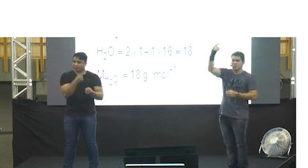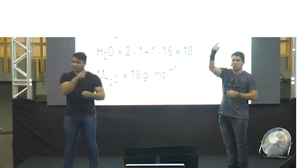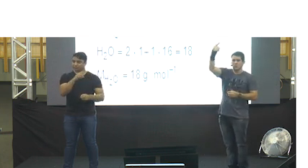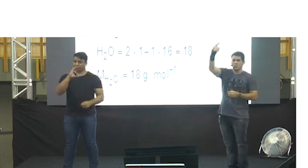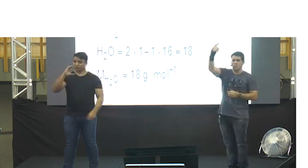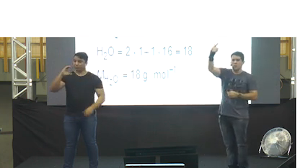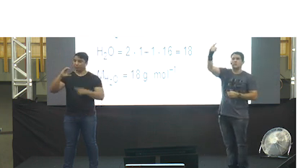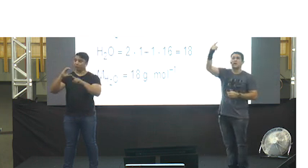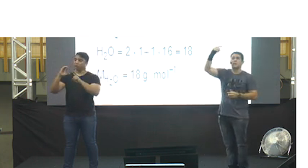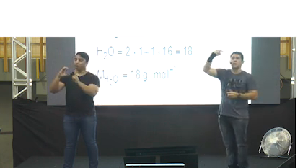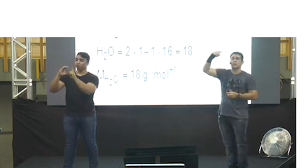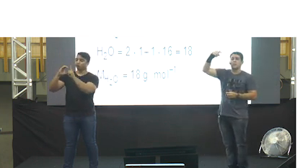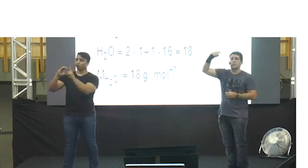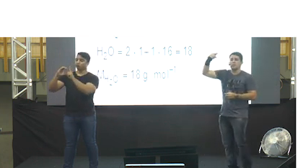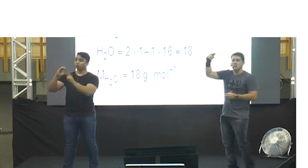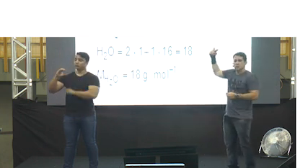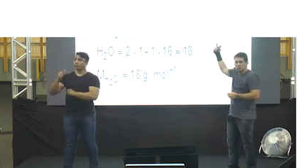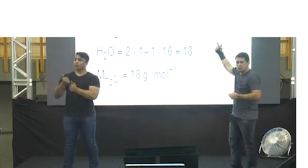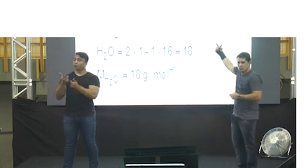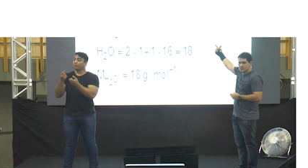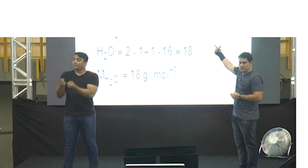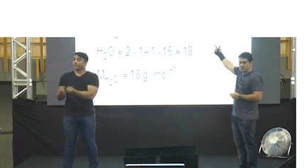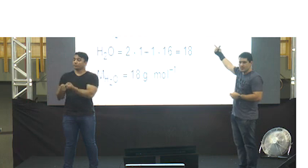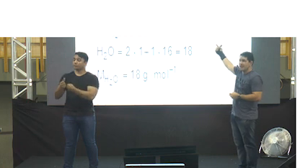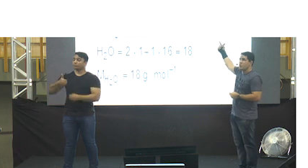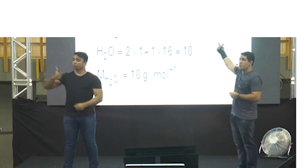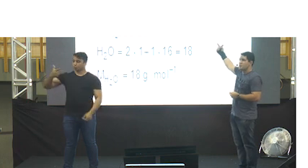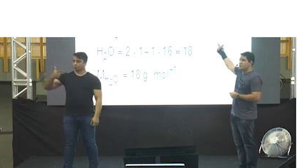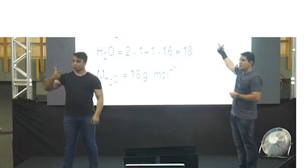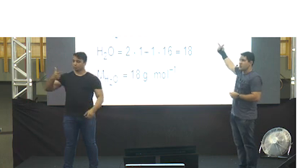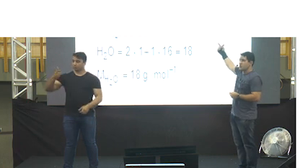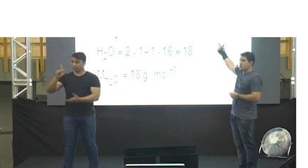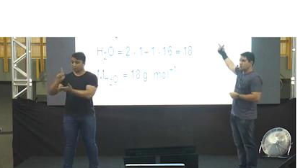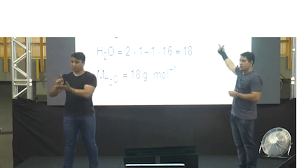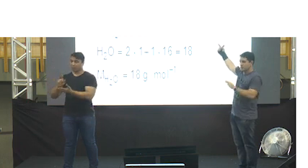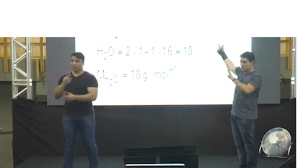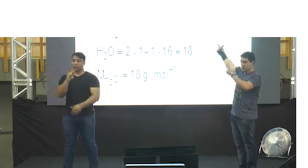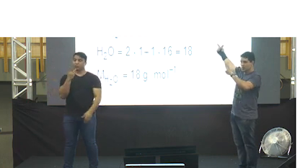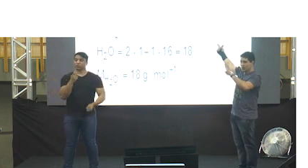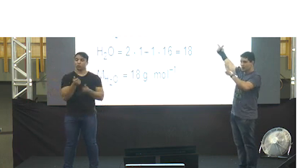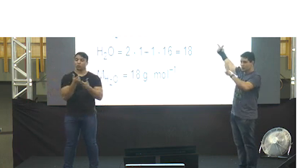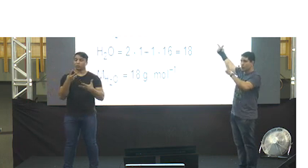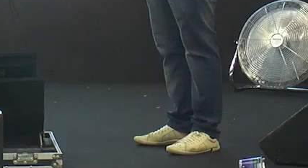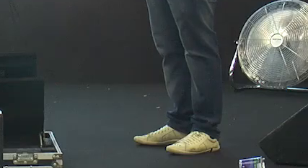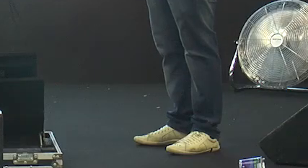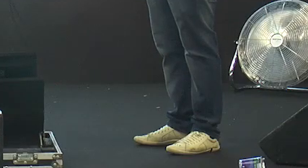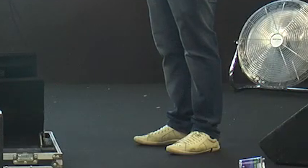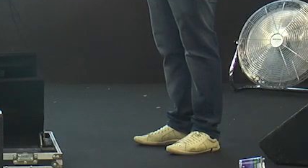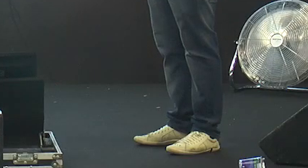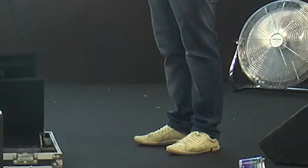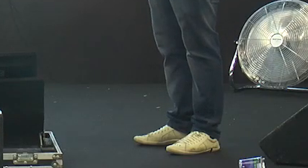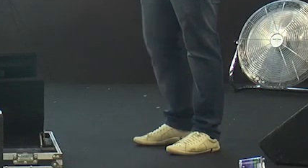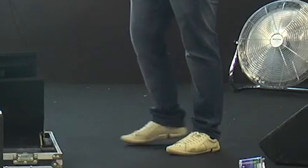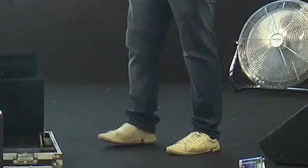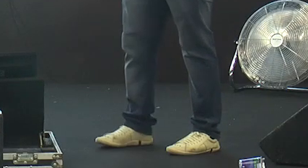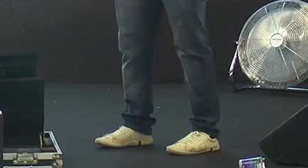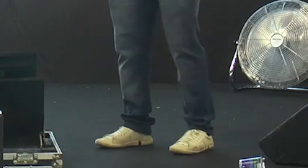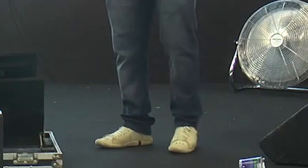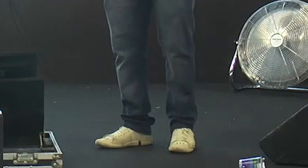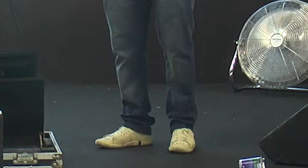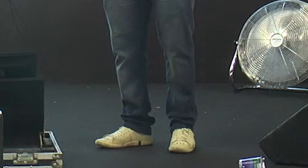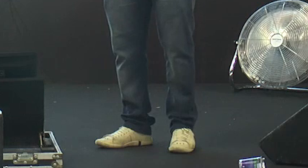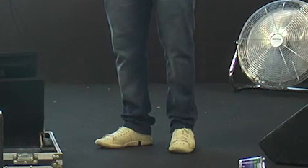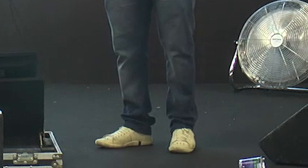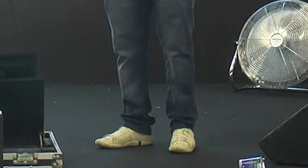carbonos? 1. Quanto é que pesa o carbono? 12. Quantos hidrogênios? 4. Quanto é que pesa o hidrogênio?